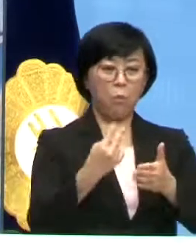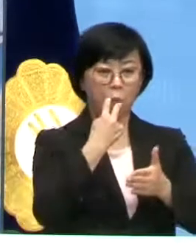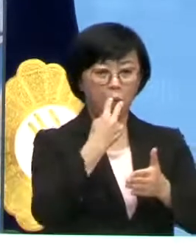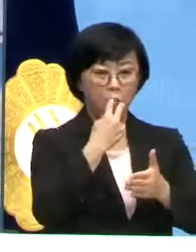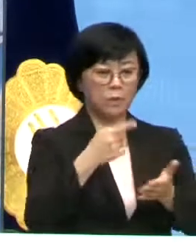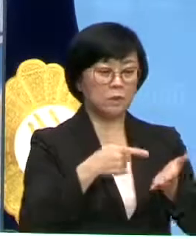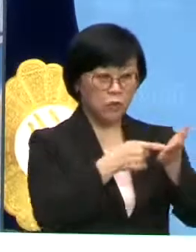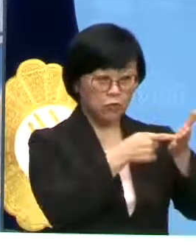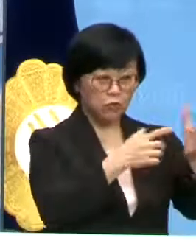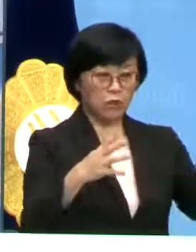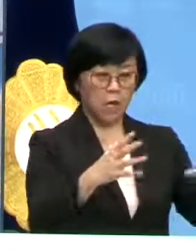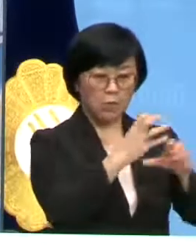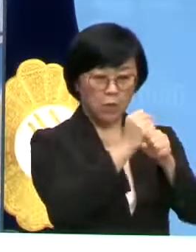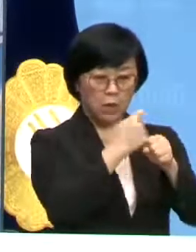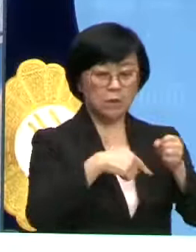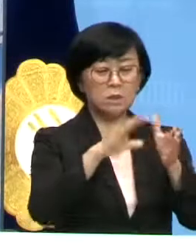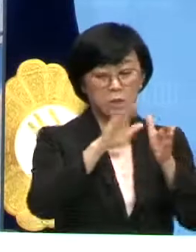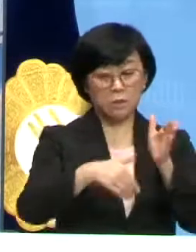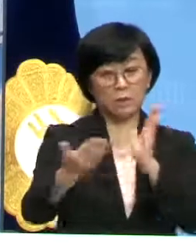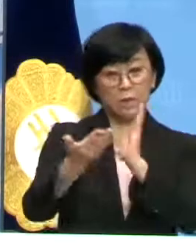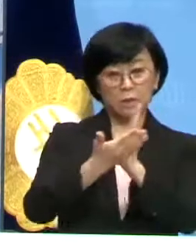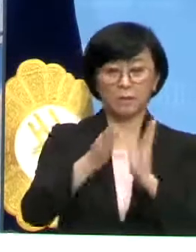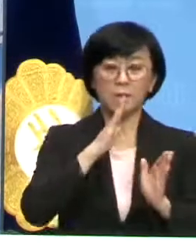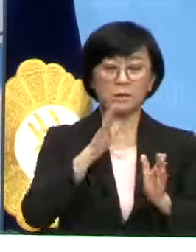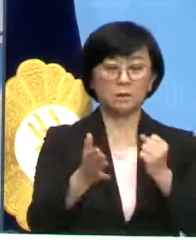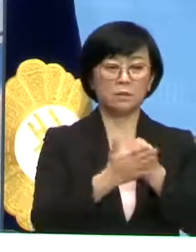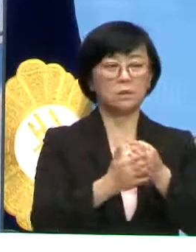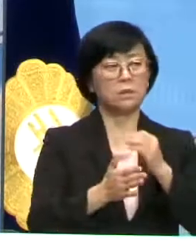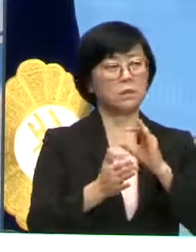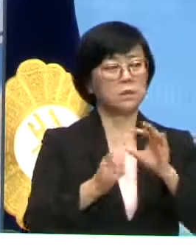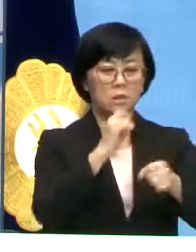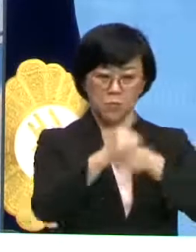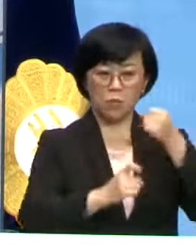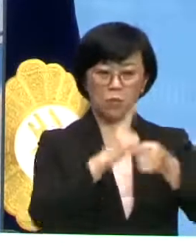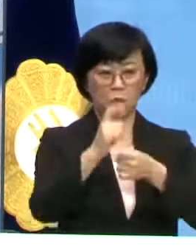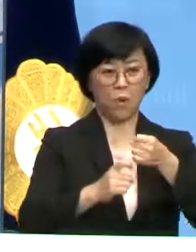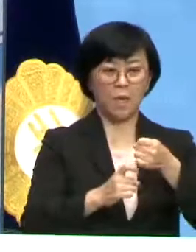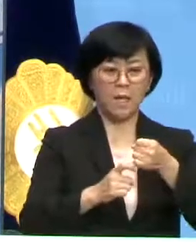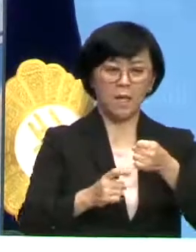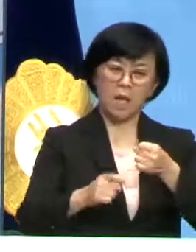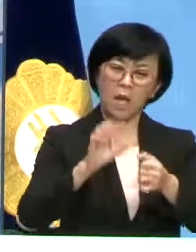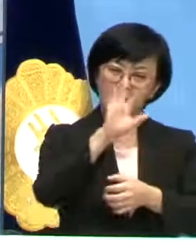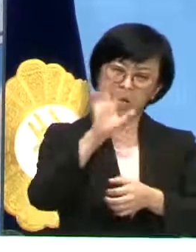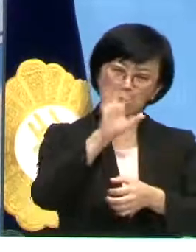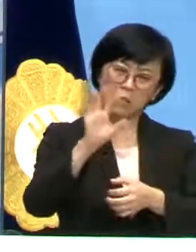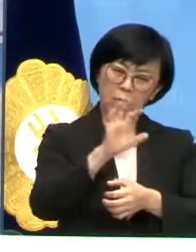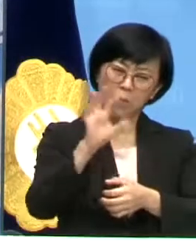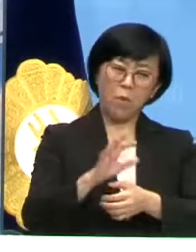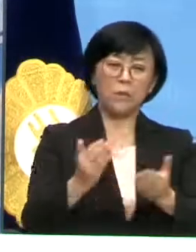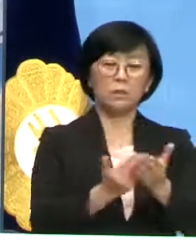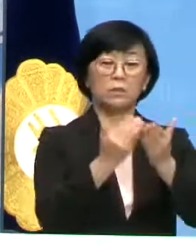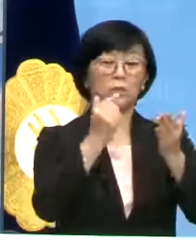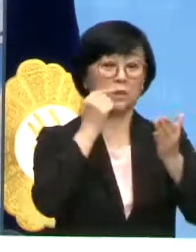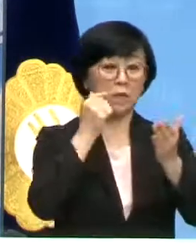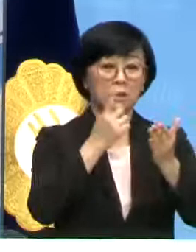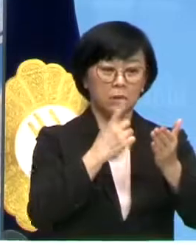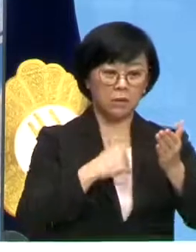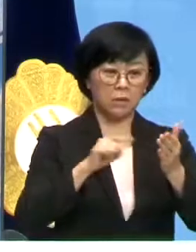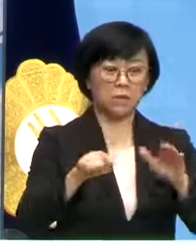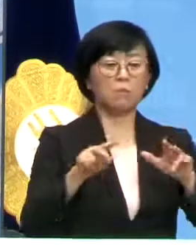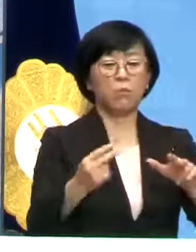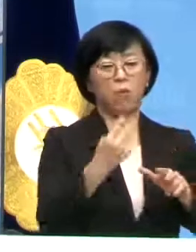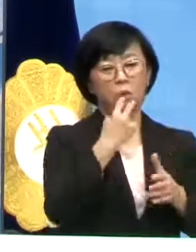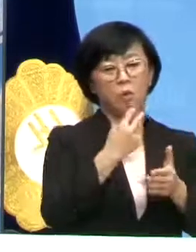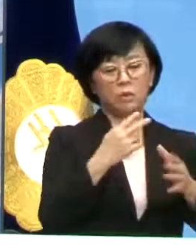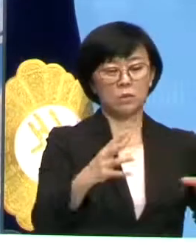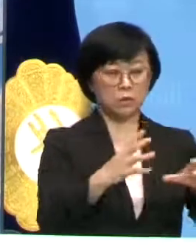시대에서 흐름이 되고 있습니다 지난 11년 동안 제자리걸음을 반복할 수밖에 없었던 실손 보험